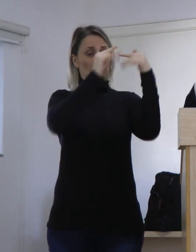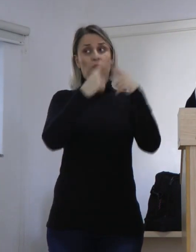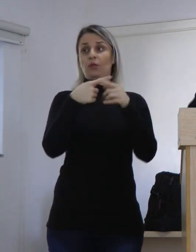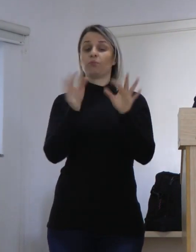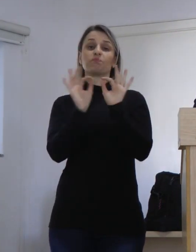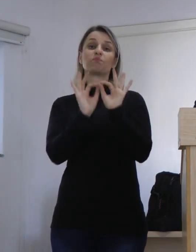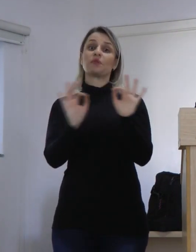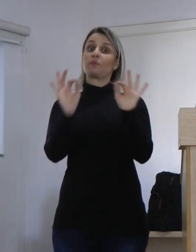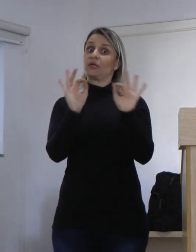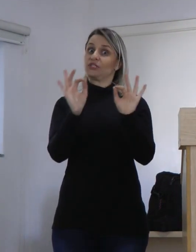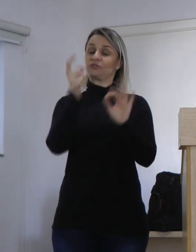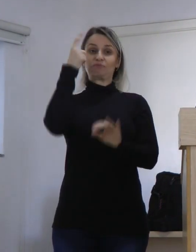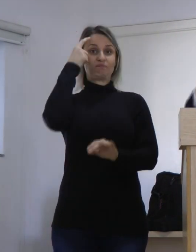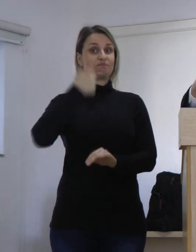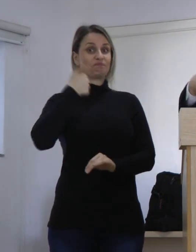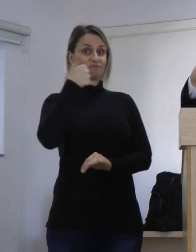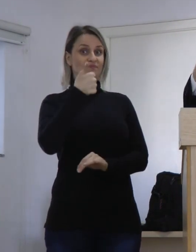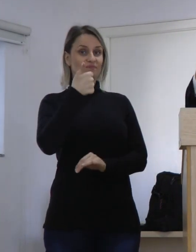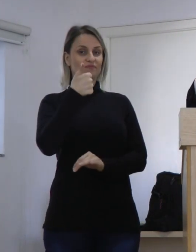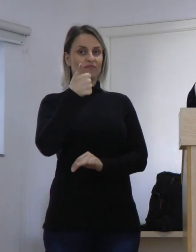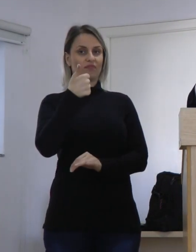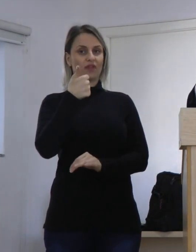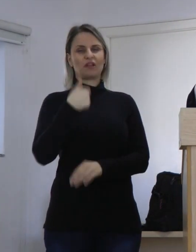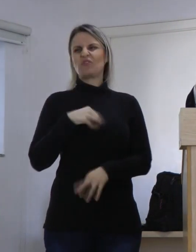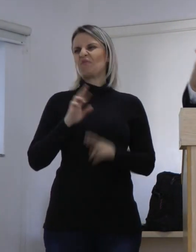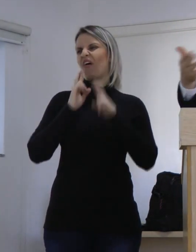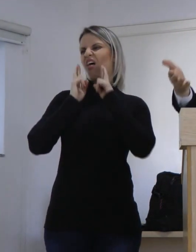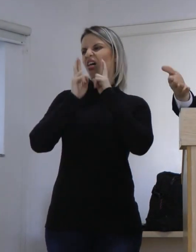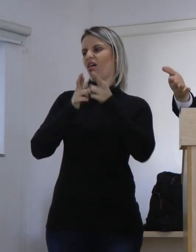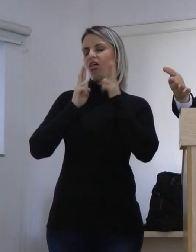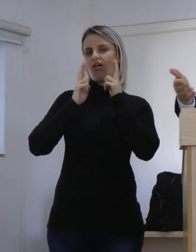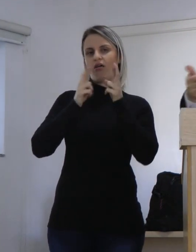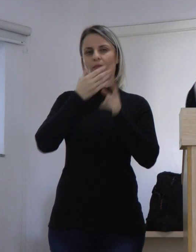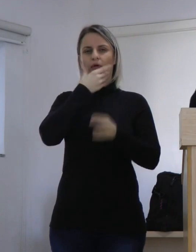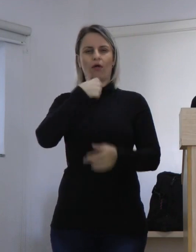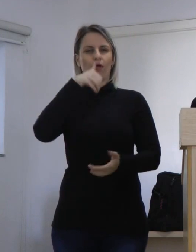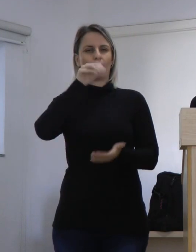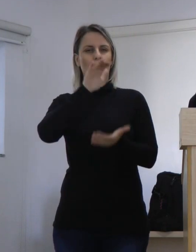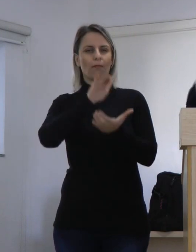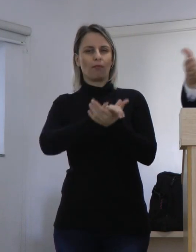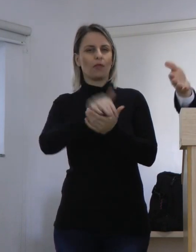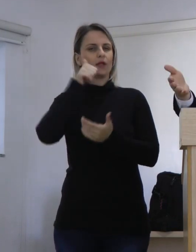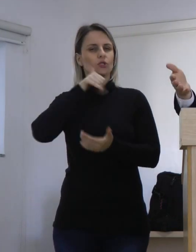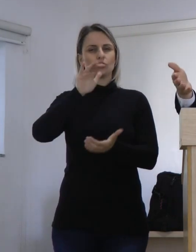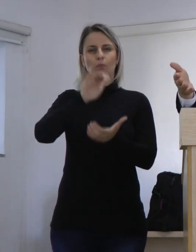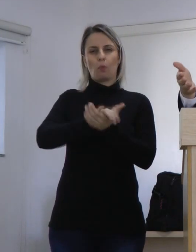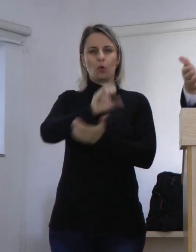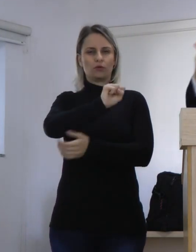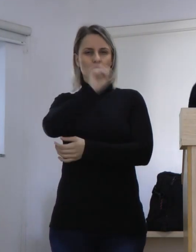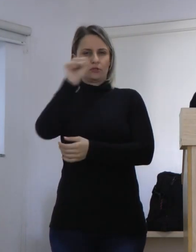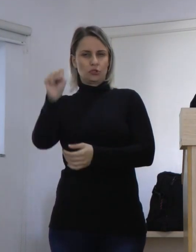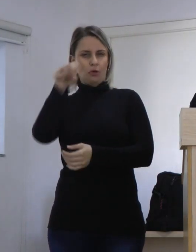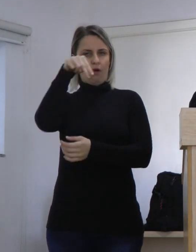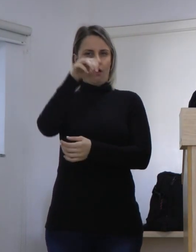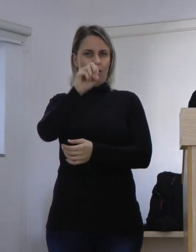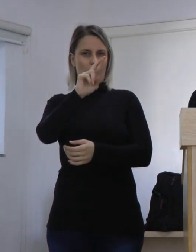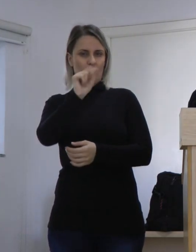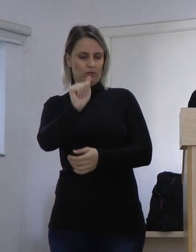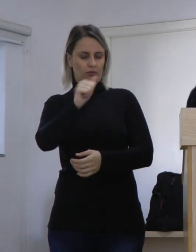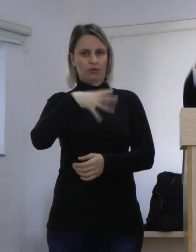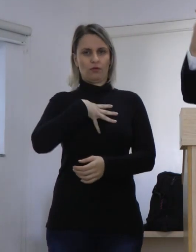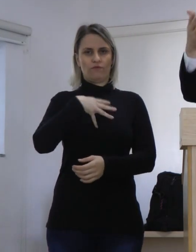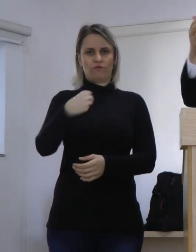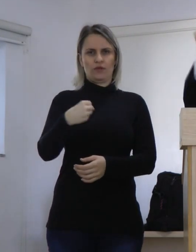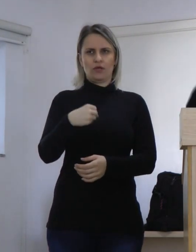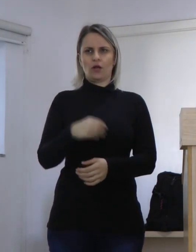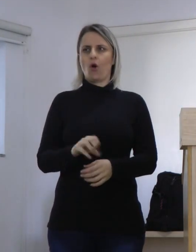Muito mais otimista. Então, em vez de reclamar do marido, da esposa, da sogra, da nora, do filho,